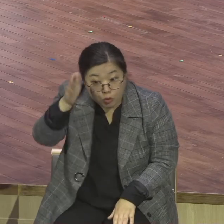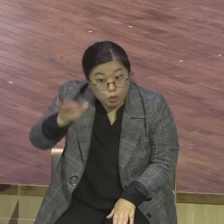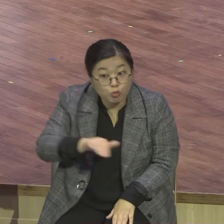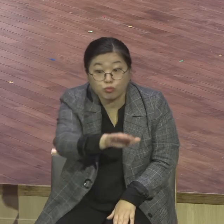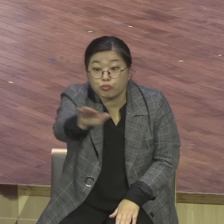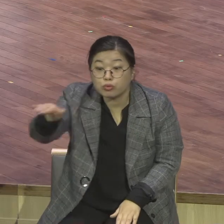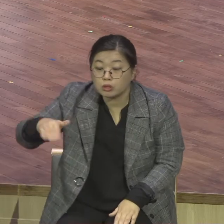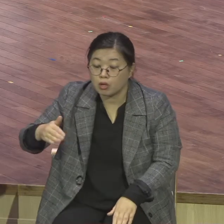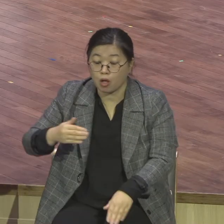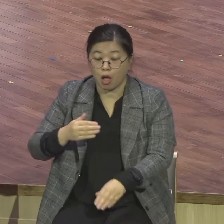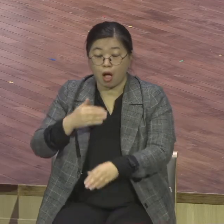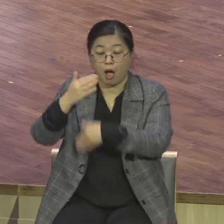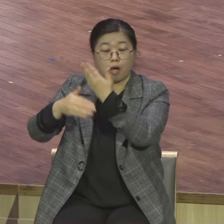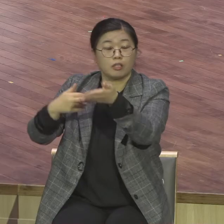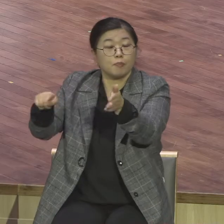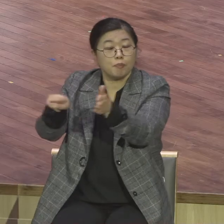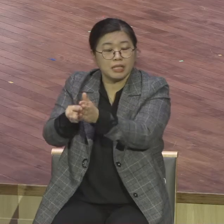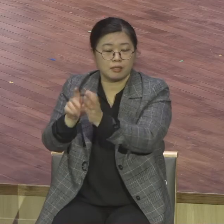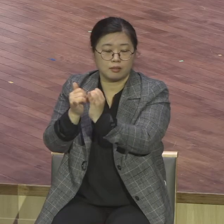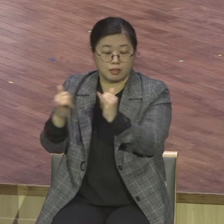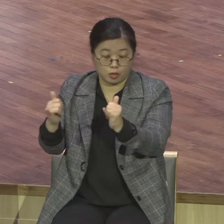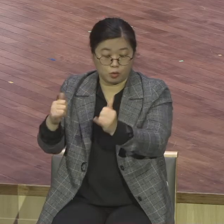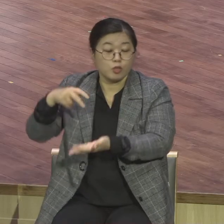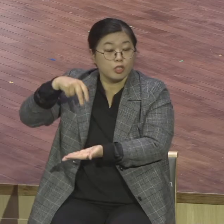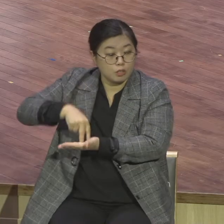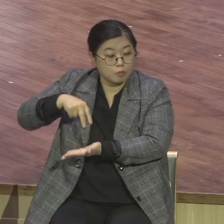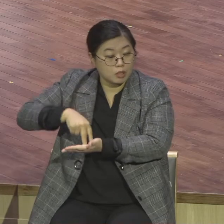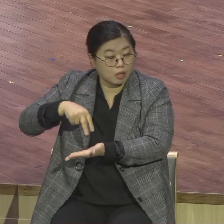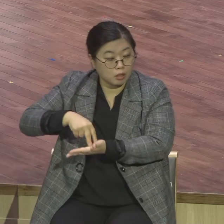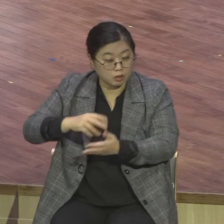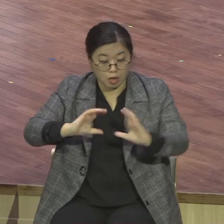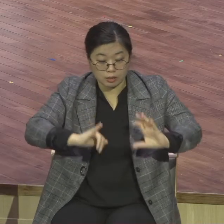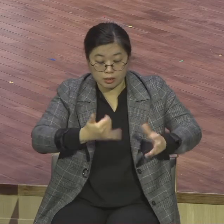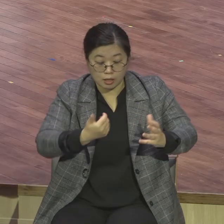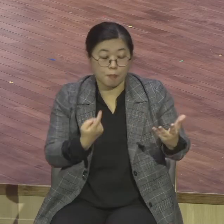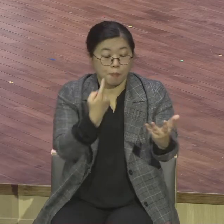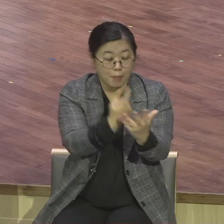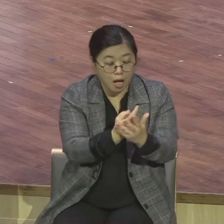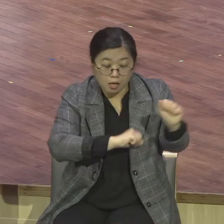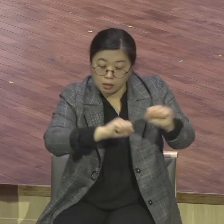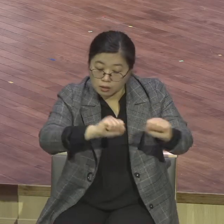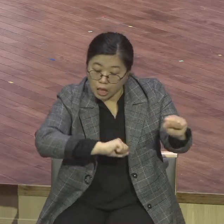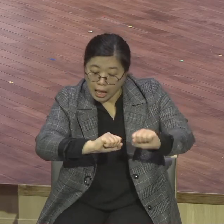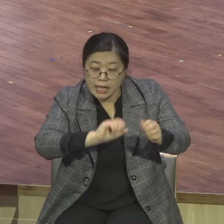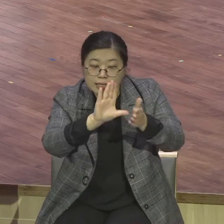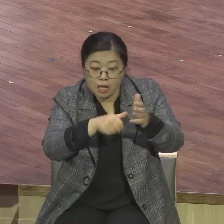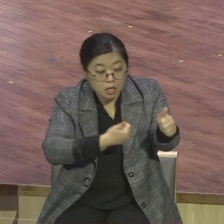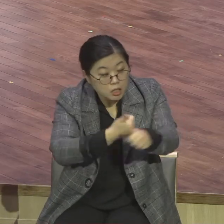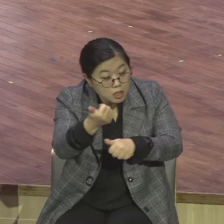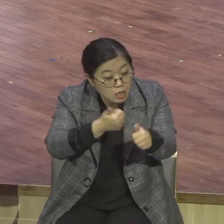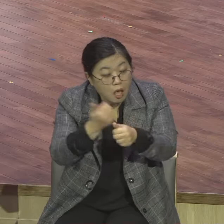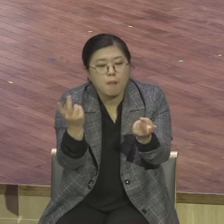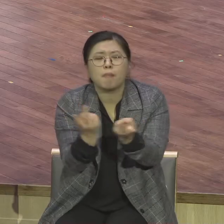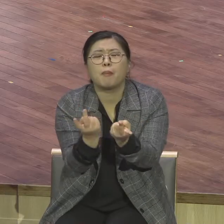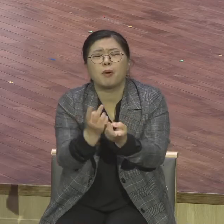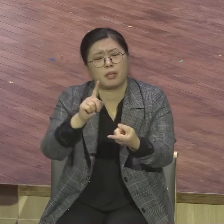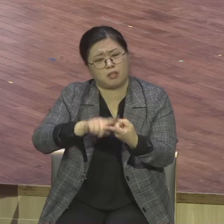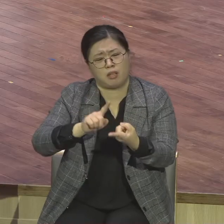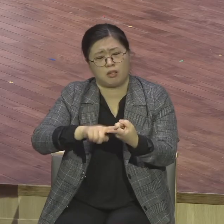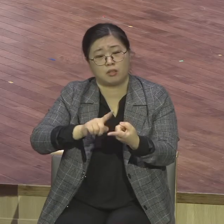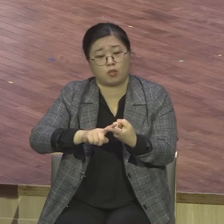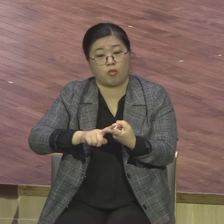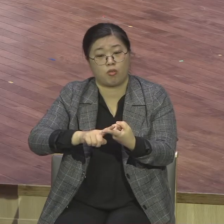답을 주고 있습니다. 영계 모든 성도들 야고보서 말씀을 통해서 그리스도